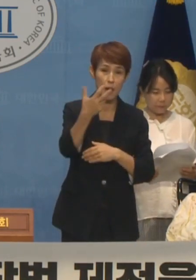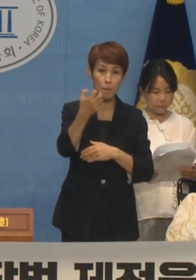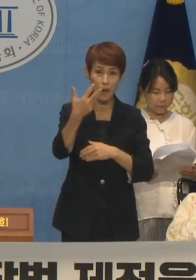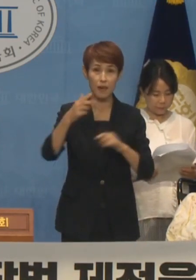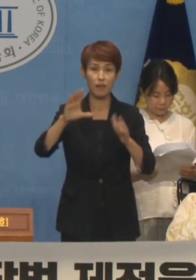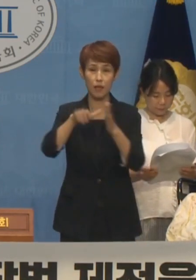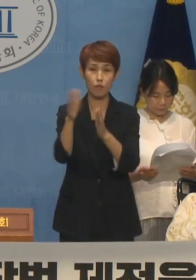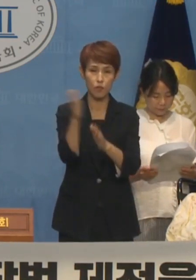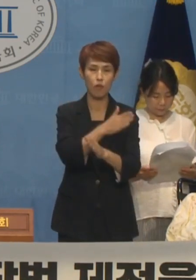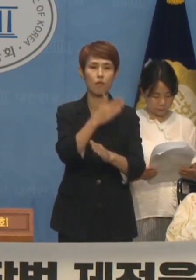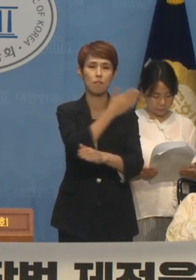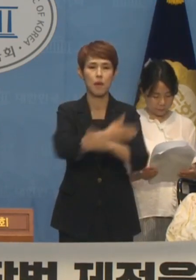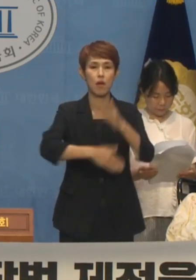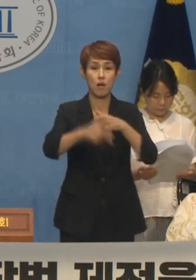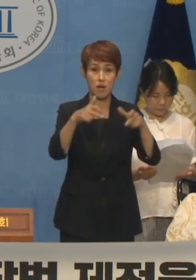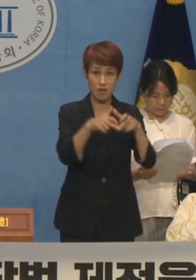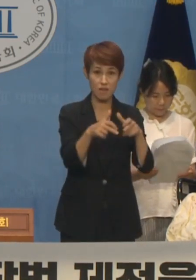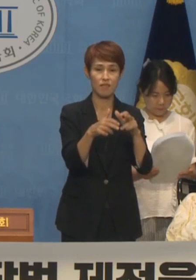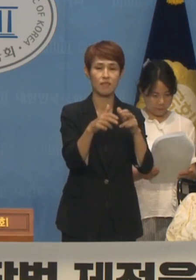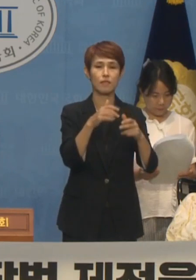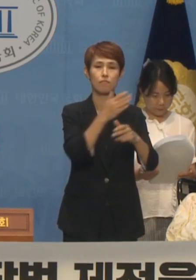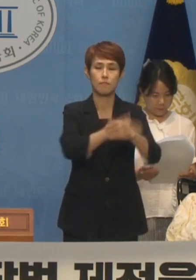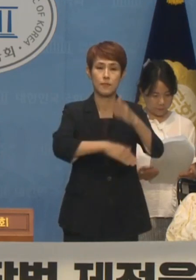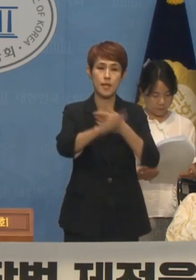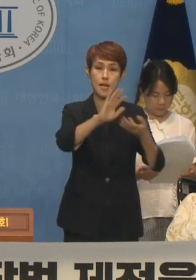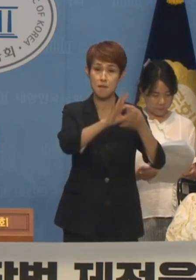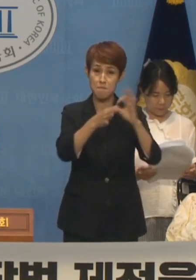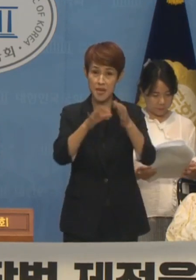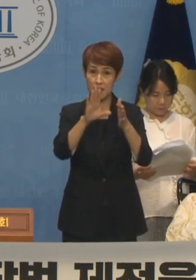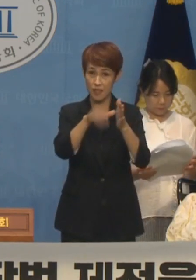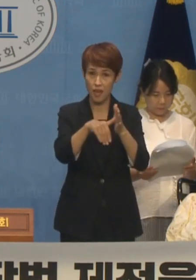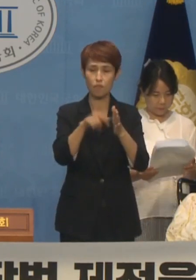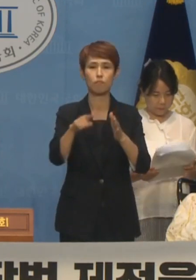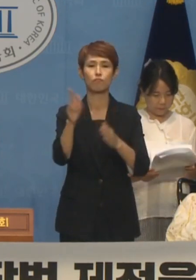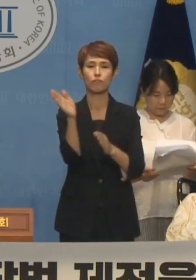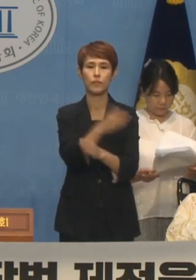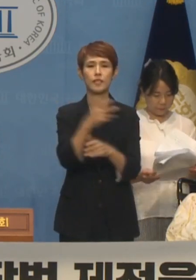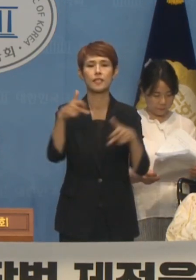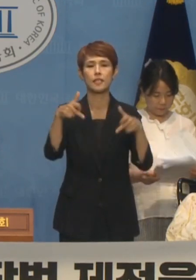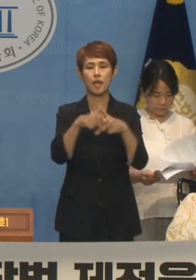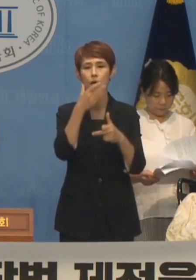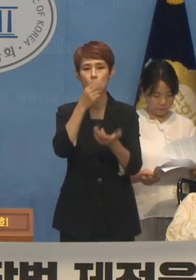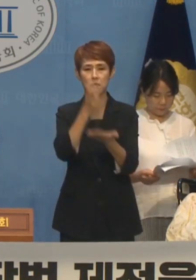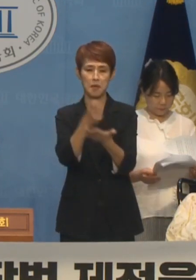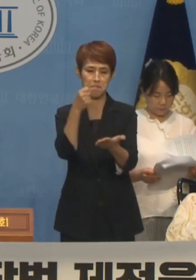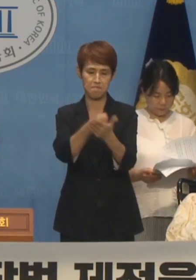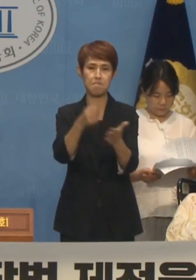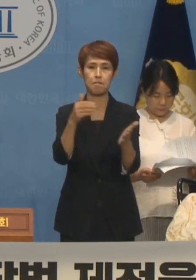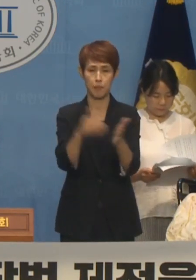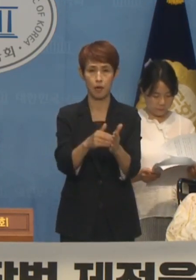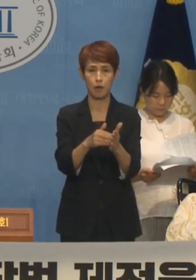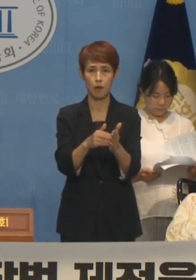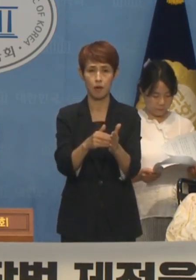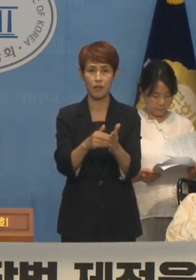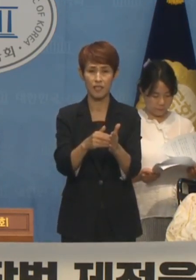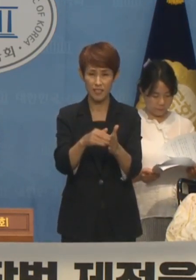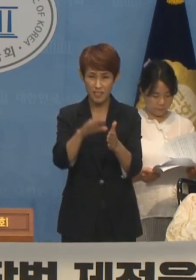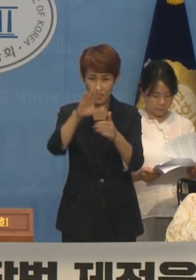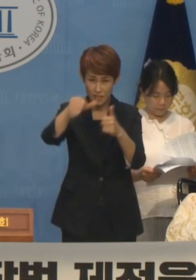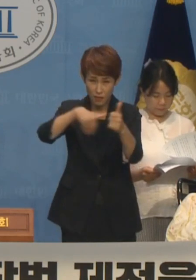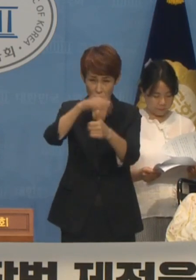한 목소리로 투쟁한 결과로 1989년 장애인 복지법을 제정하였다. 그러나 그 시대의 한계로